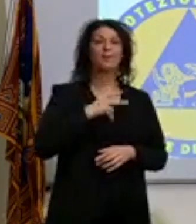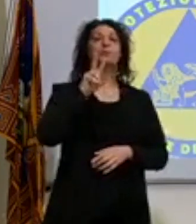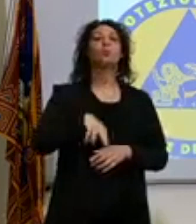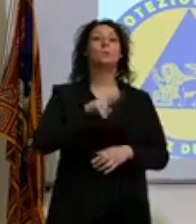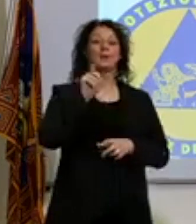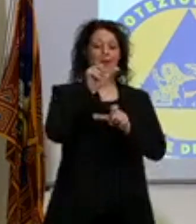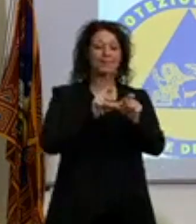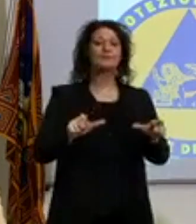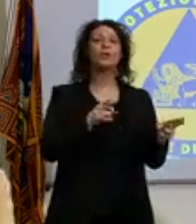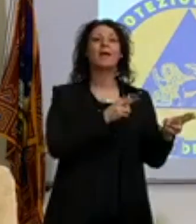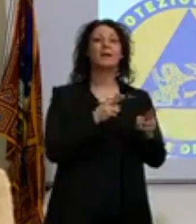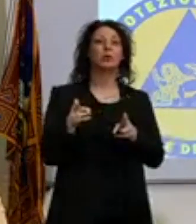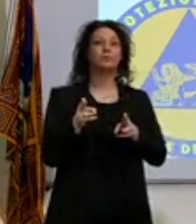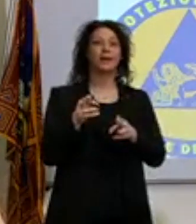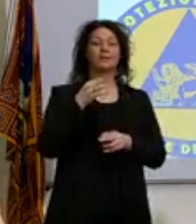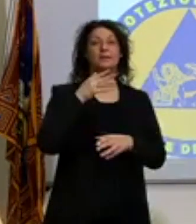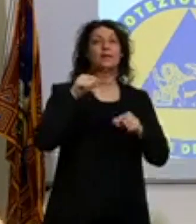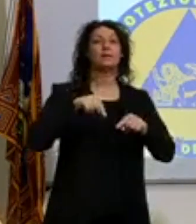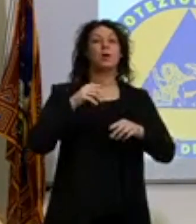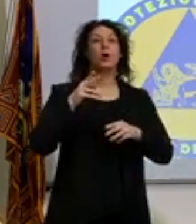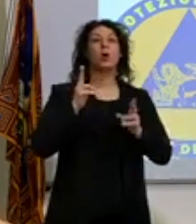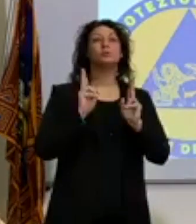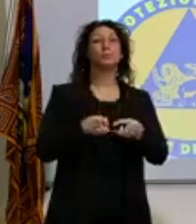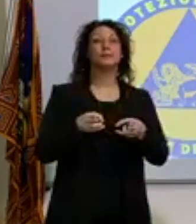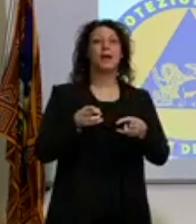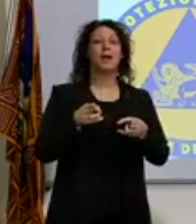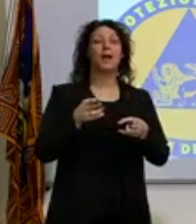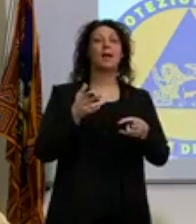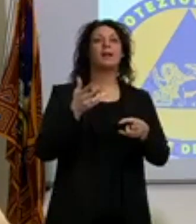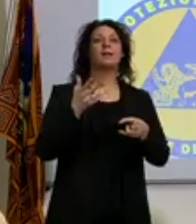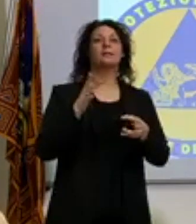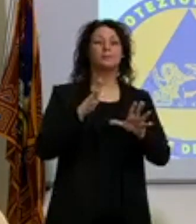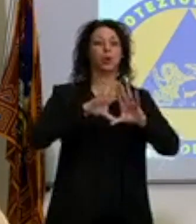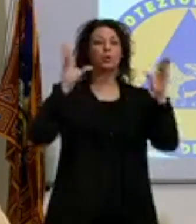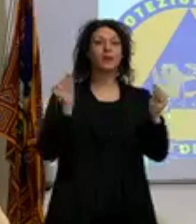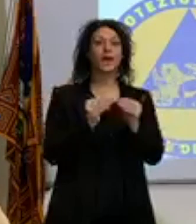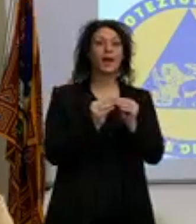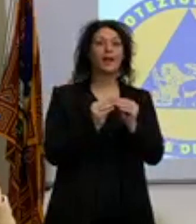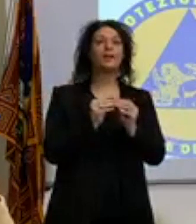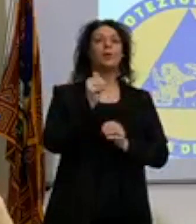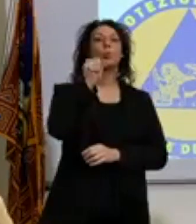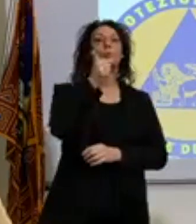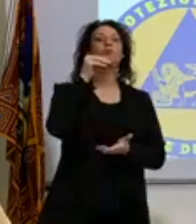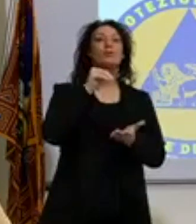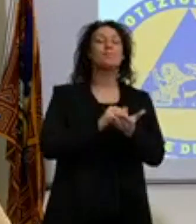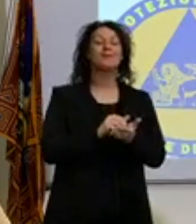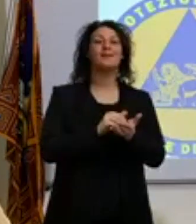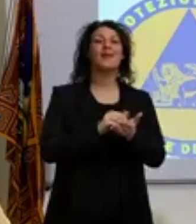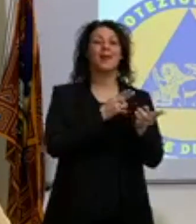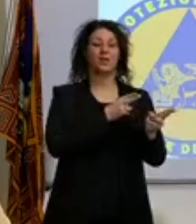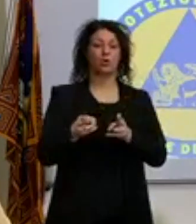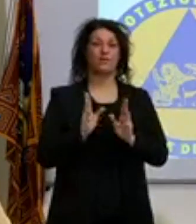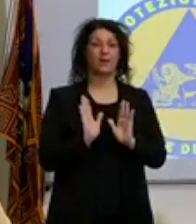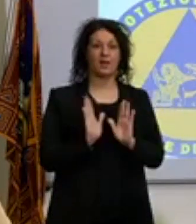di Padova, di 20.000 al giorno. Test che permettono di individuare gli anticorpi già al quinto giorno di malattia. Il nuovo piano deve